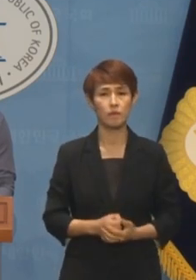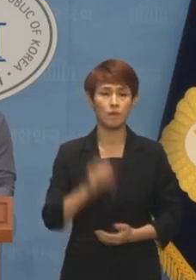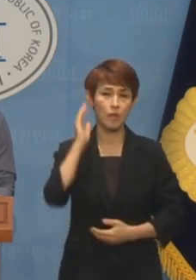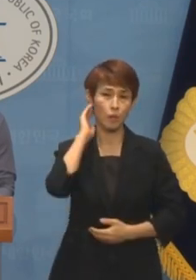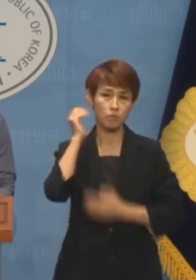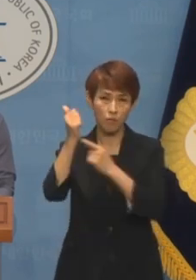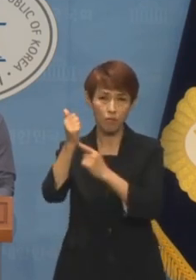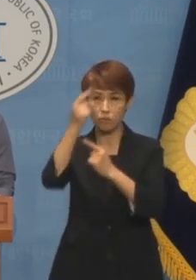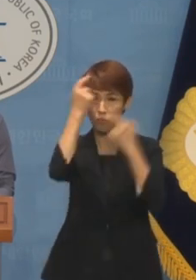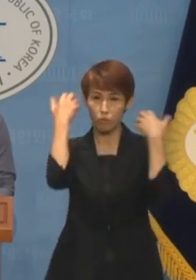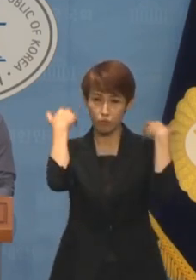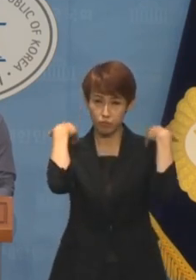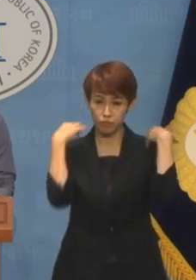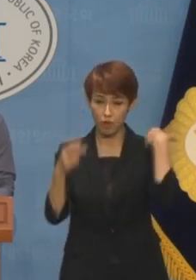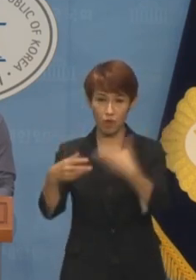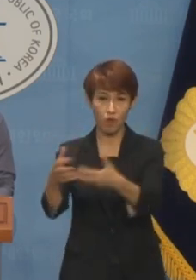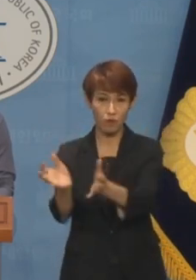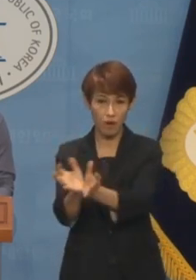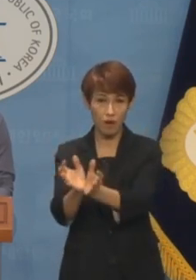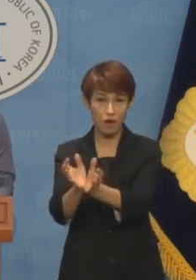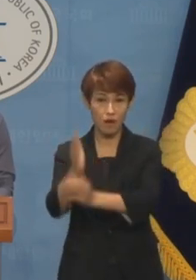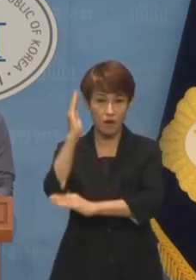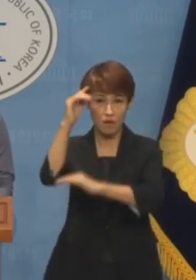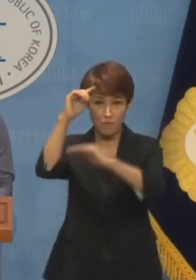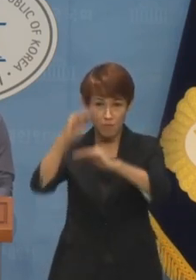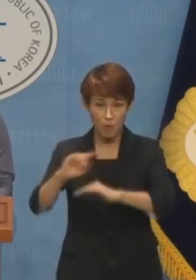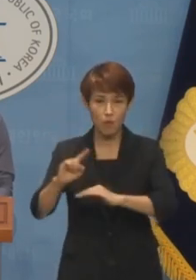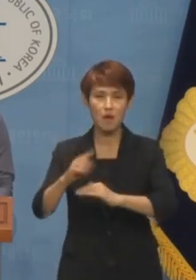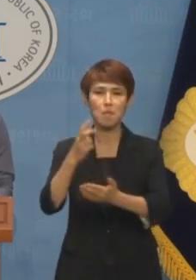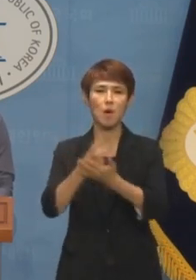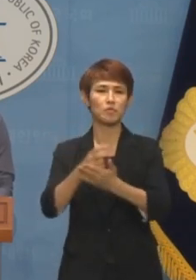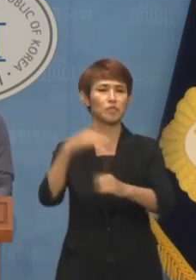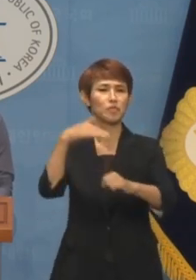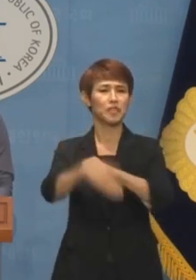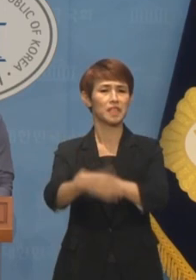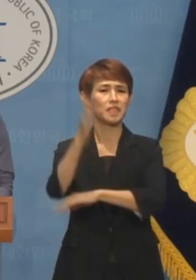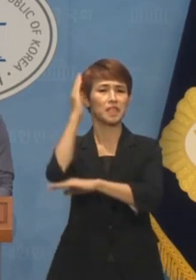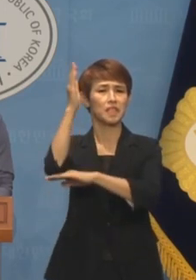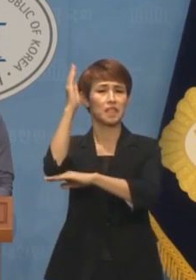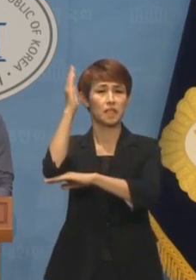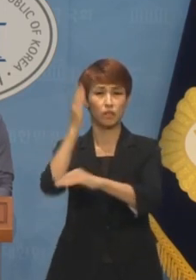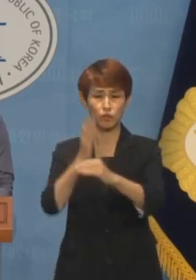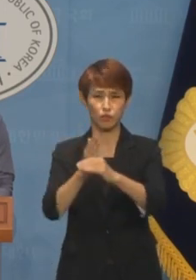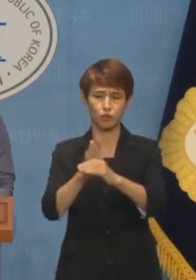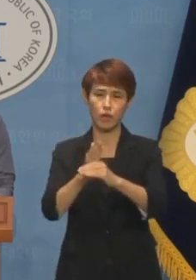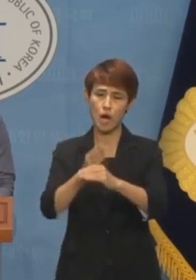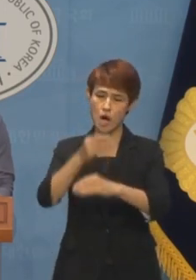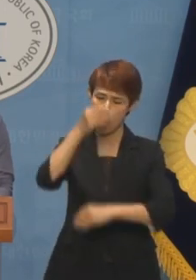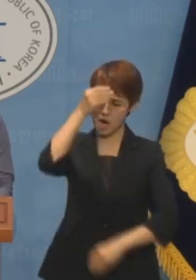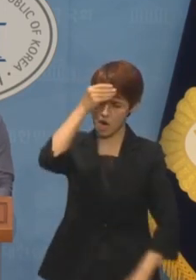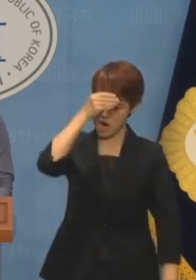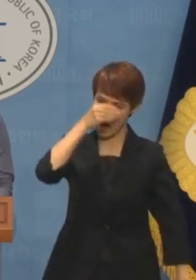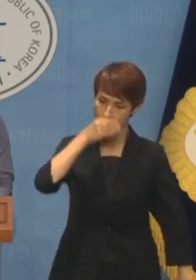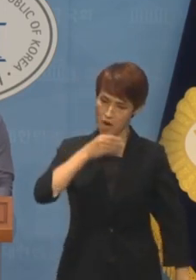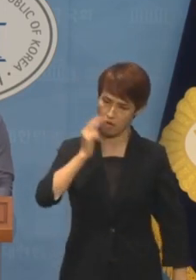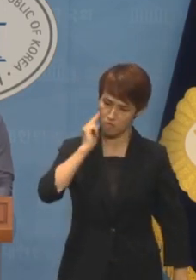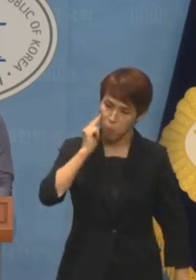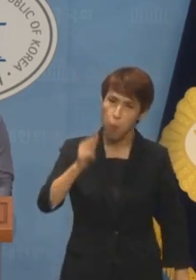대통령과 정부 여당은 입만 열면 법치주의를 주창하고 있으니 정말 그 뻔뻔함은